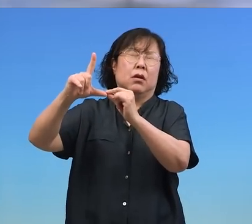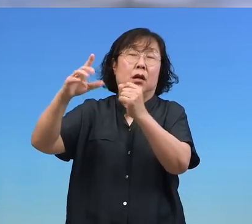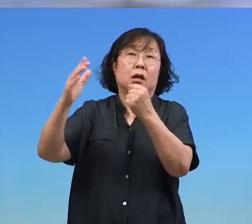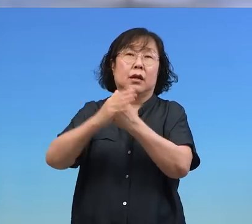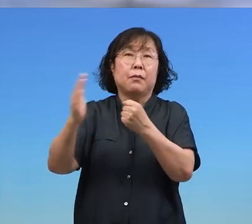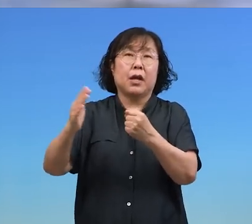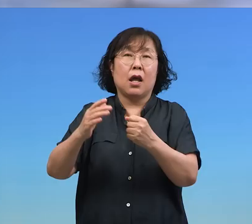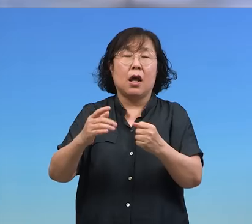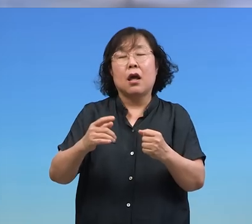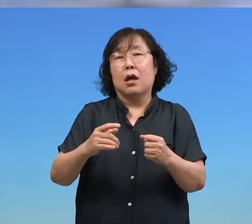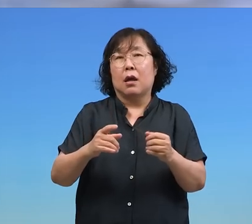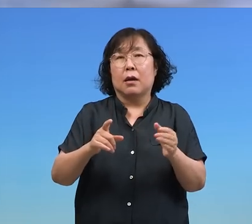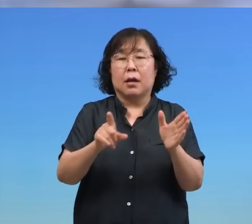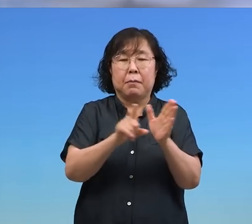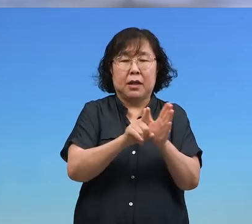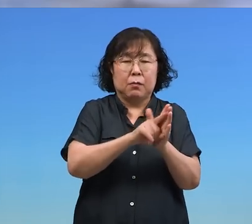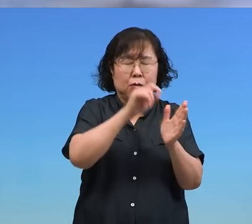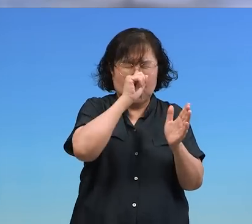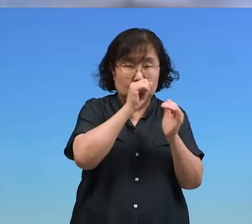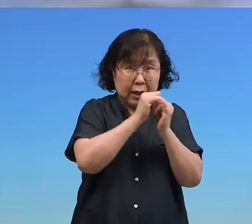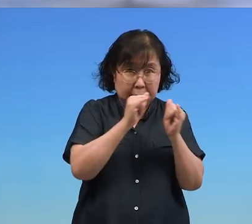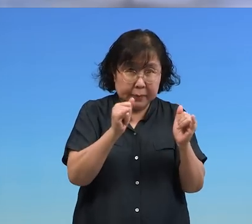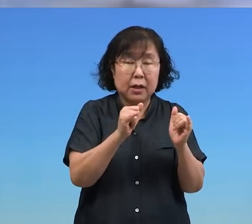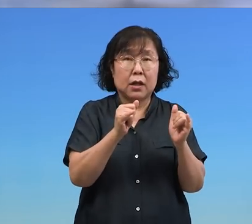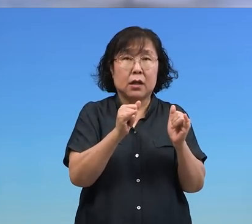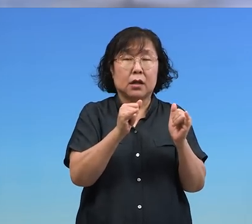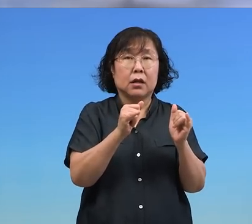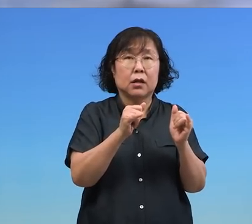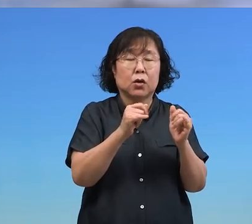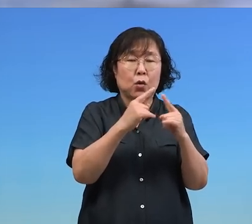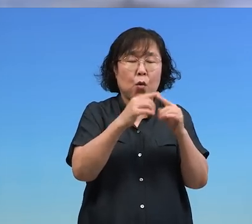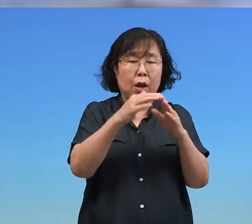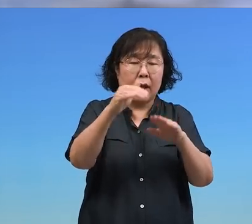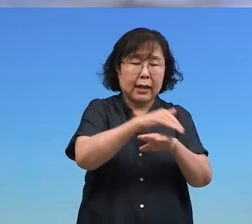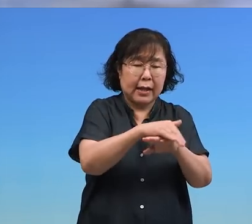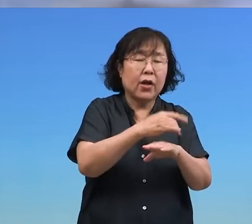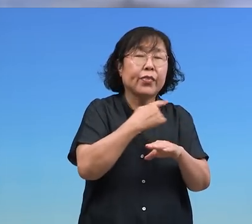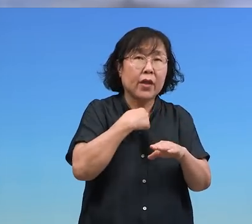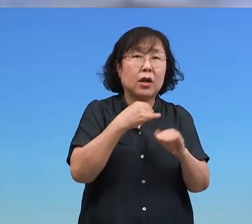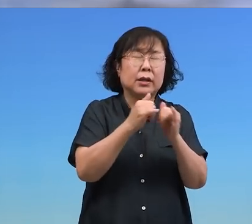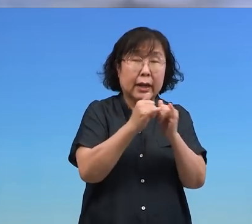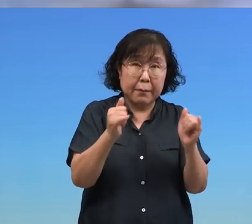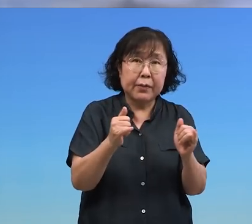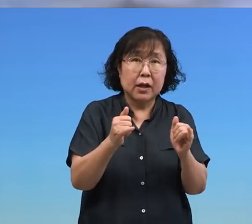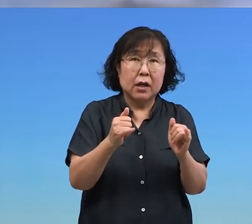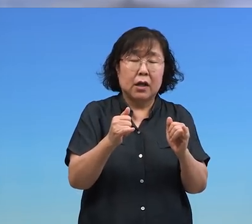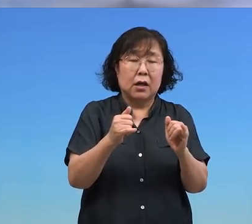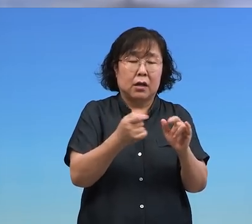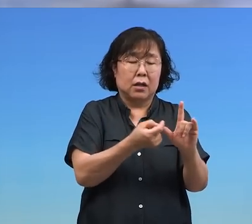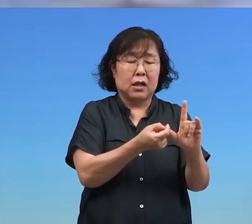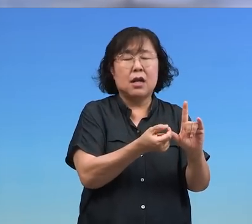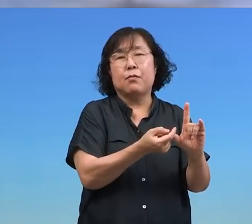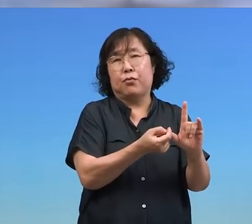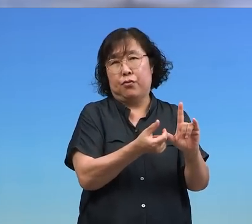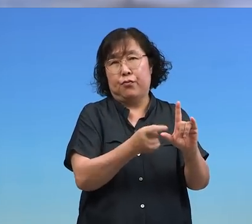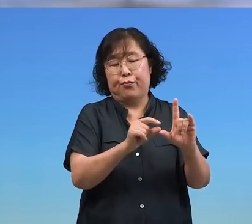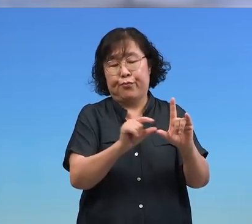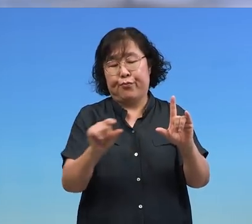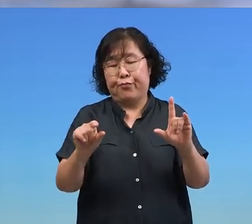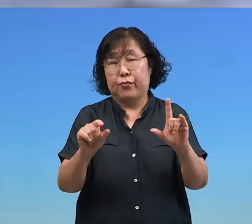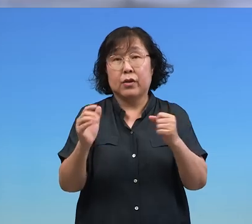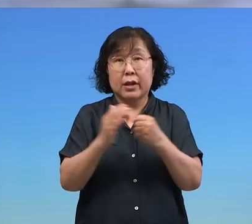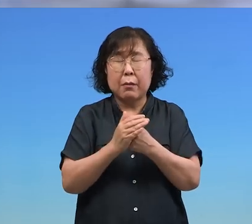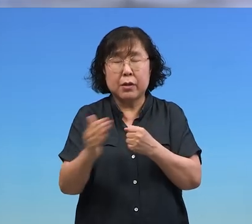있습니다 그런 분들이 다락방도 제대로 잘 안 되는 상황이에요 우리 교회에 살 수 있는 대안은 딱 하나예요